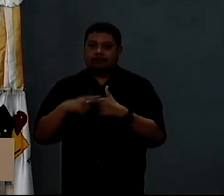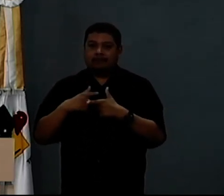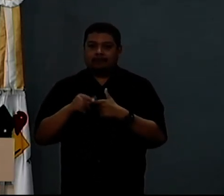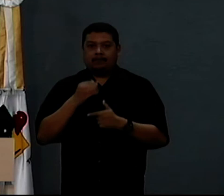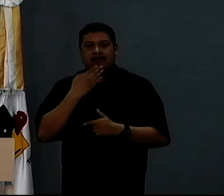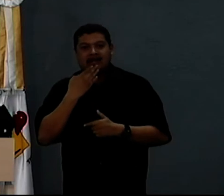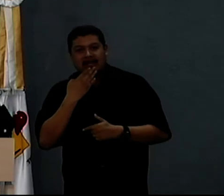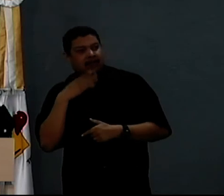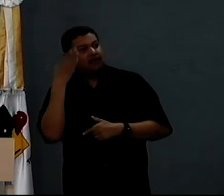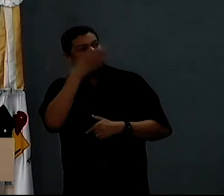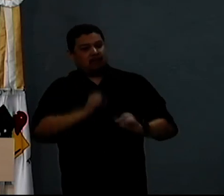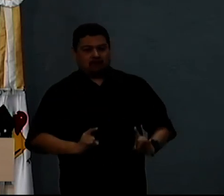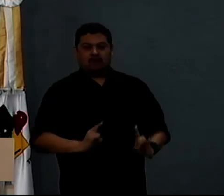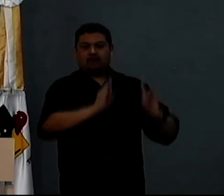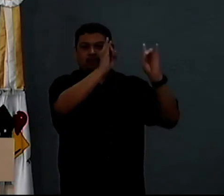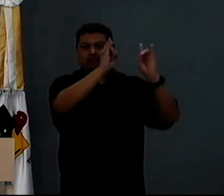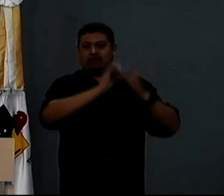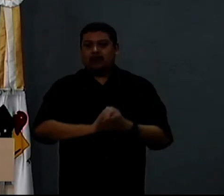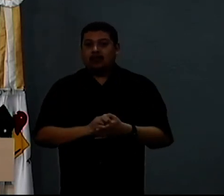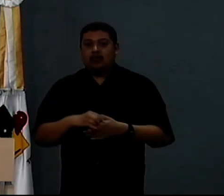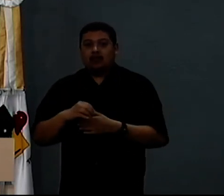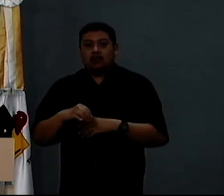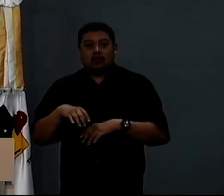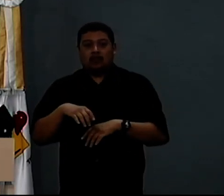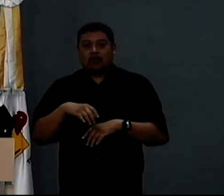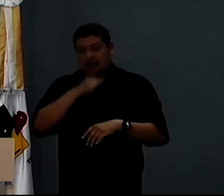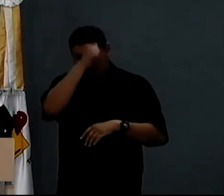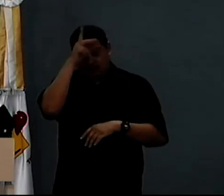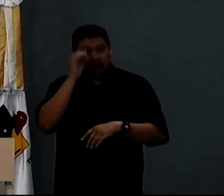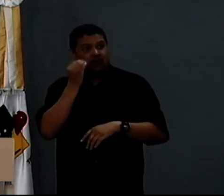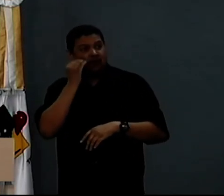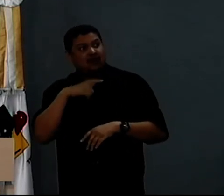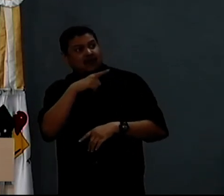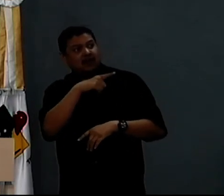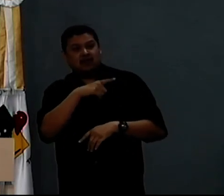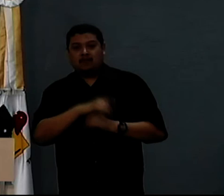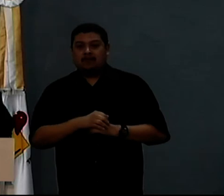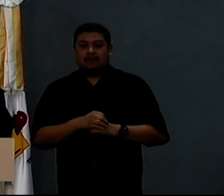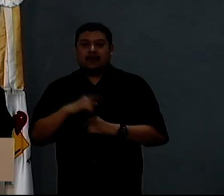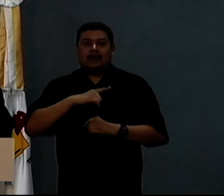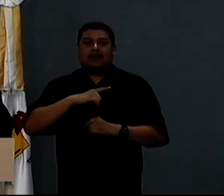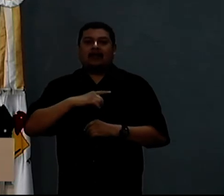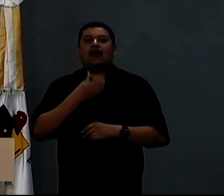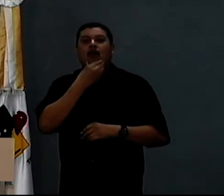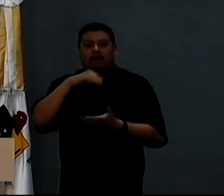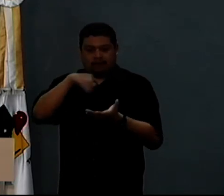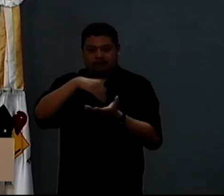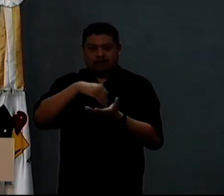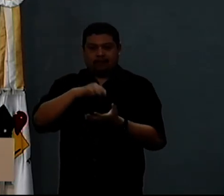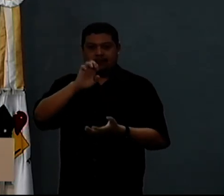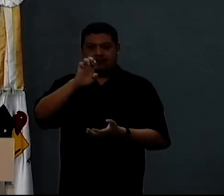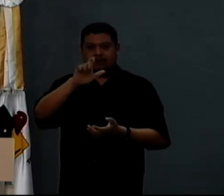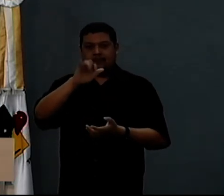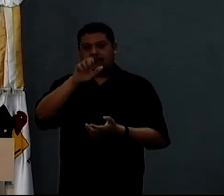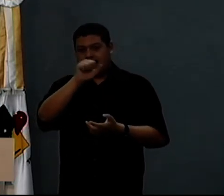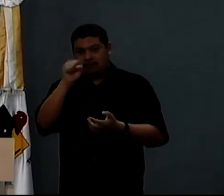dependentes de química ali dentro, às vezes não tem nenhuma atitude, até deixar o nosso secretário Elias Moisés, que faça uma visita com uma